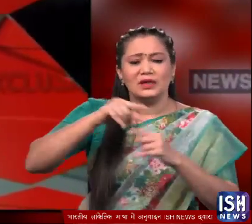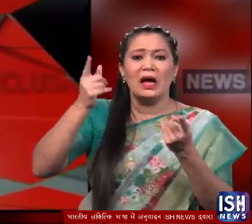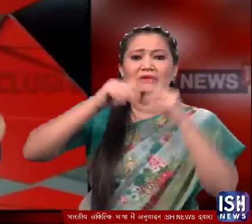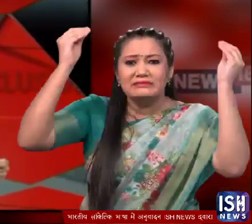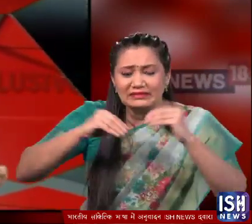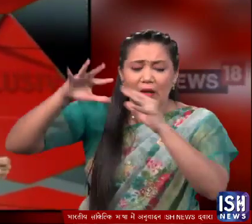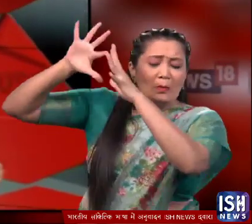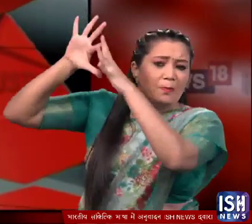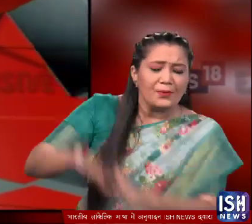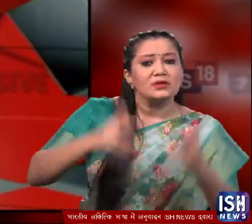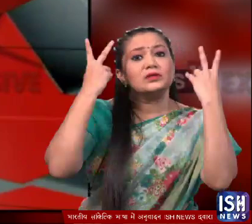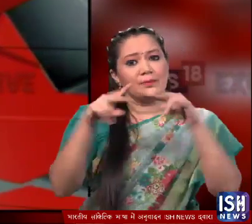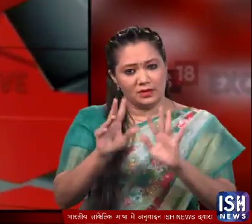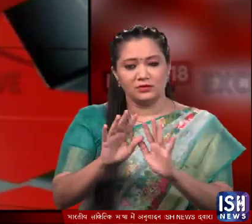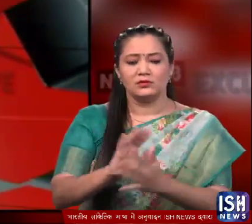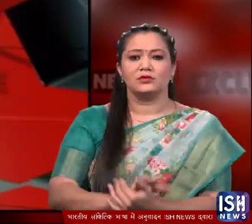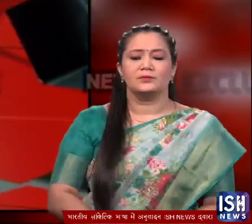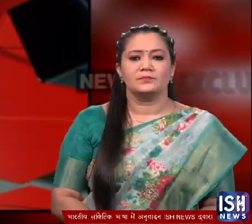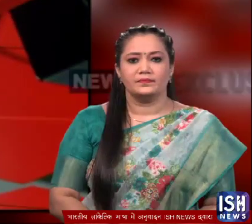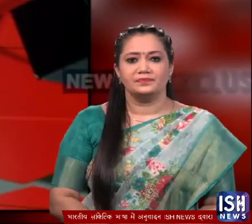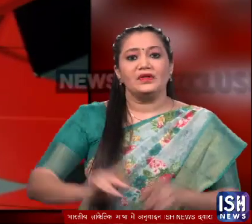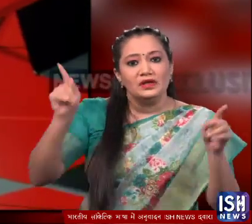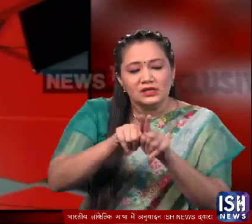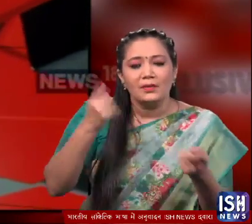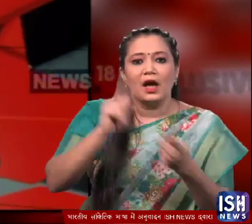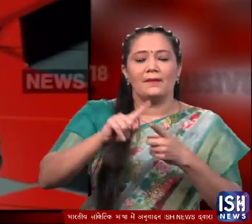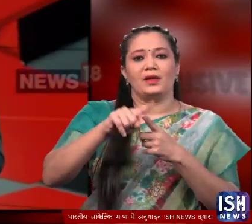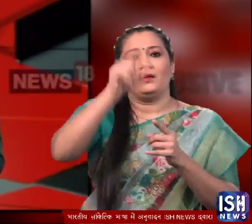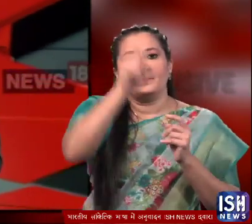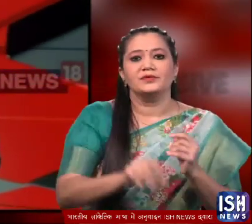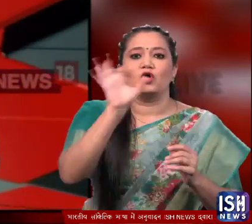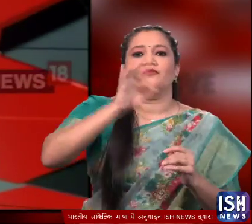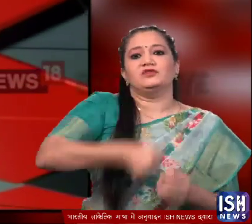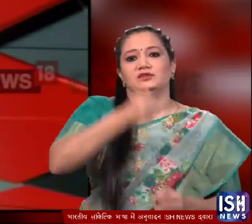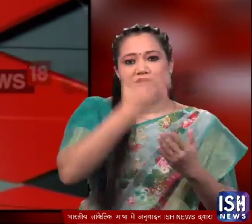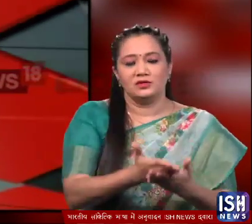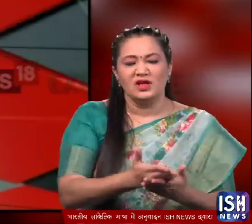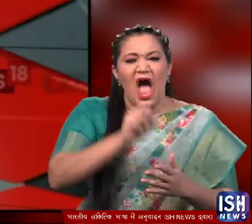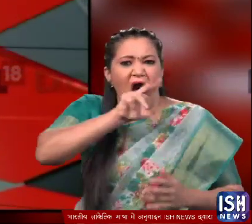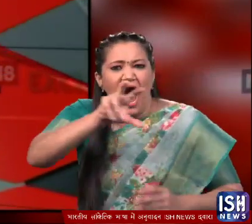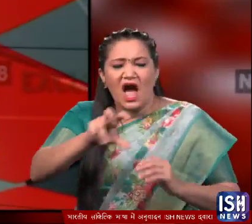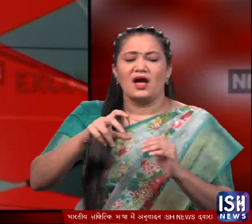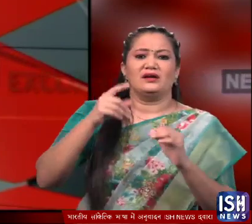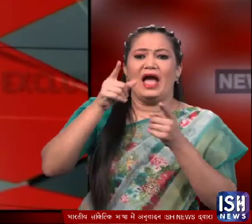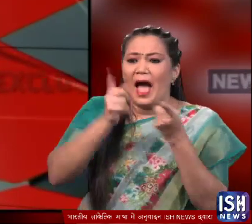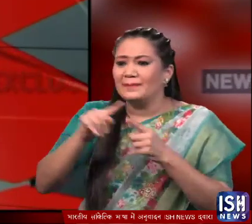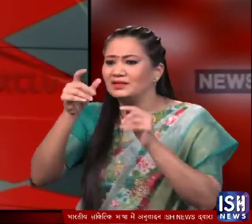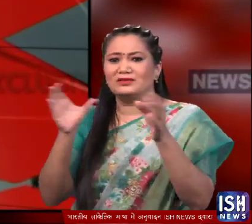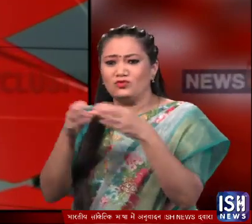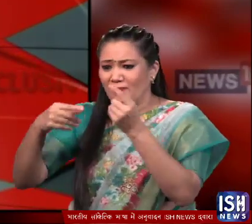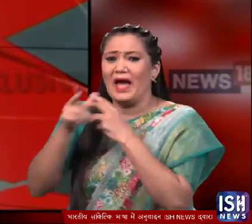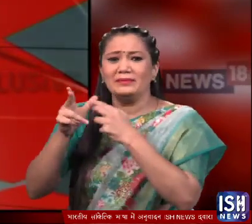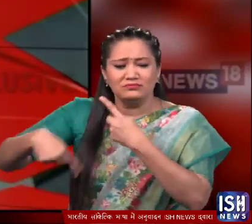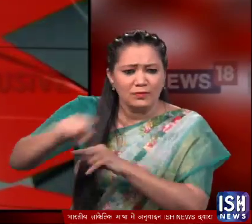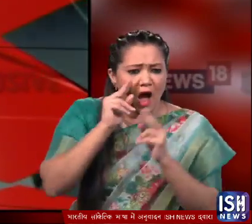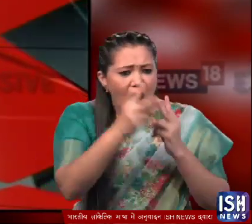टूटने और धंसने की घटनाएं बढ़ जाती हैं, जिसकी चपेट में इस बार सरकारी अफसर आ गए, जिनकी चीख सुनकर आईटीबीपी की गश्ती टुकड़ी ने